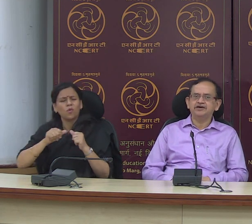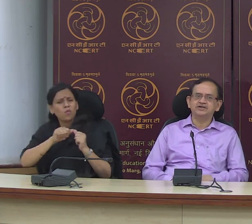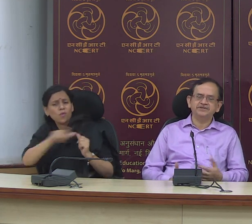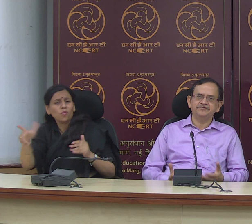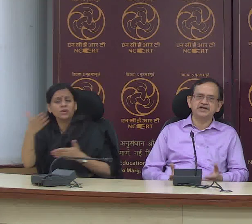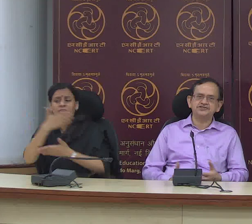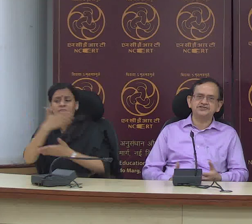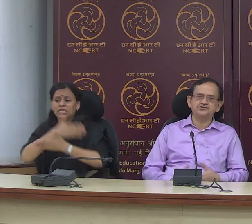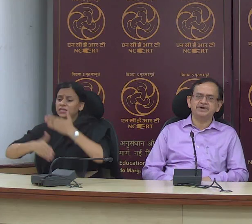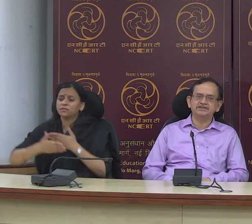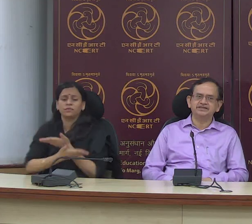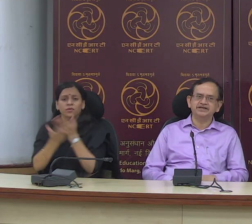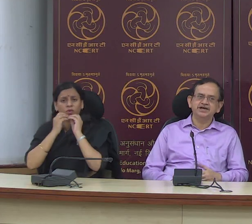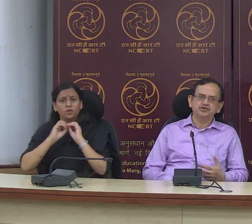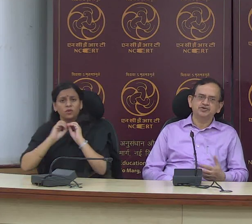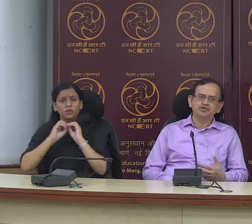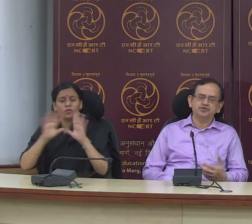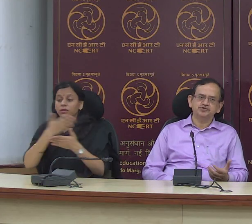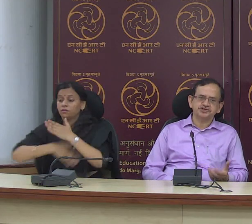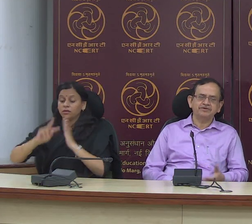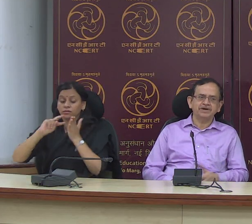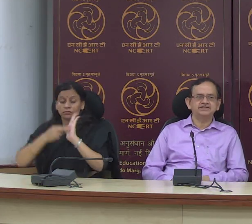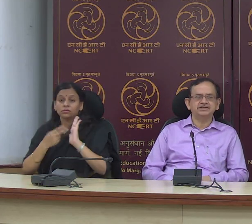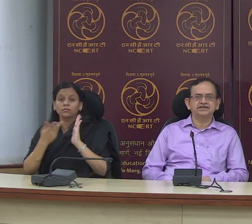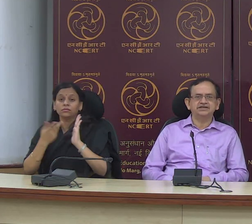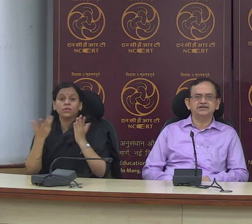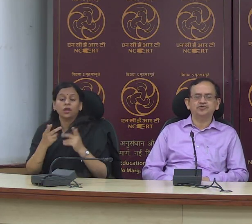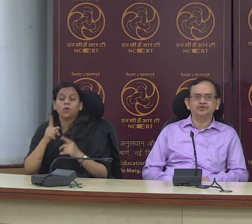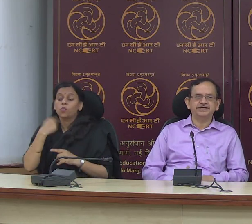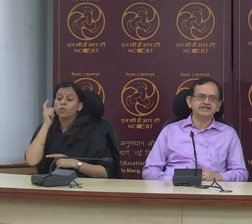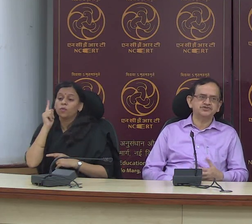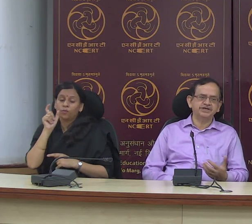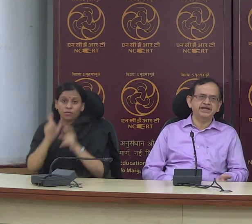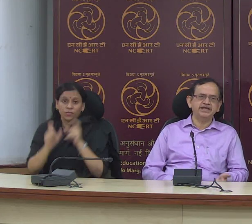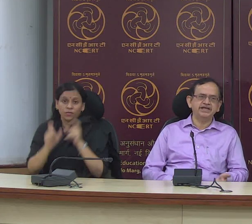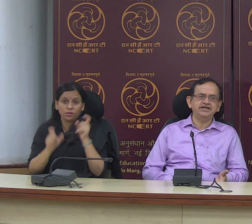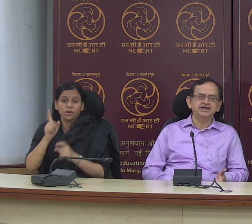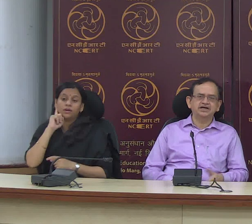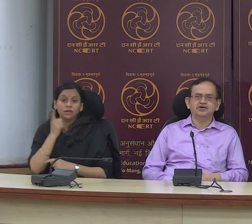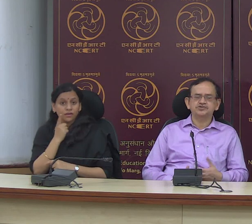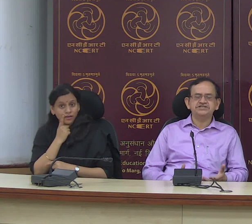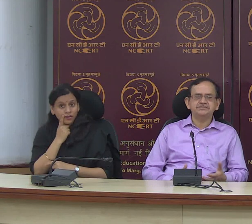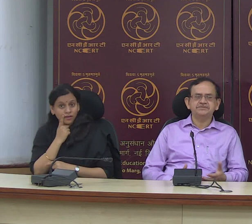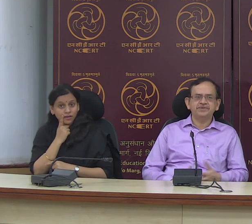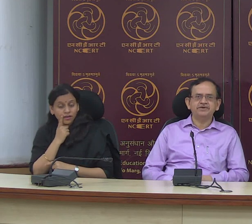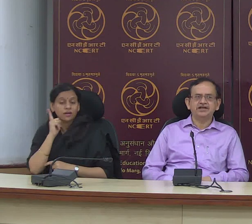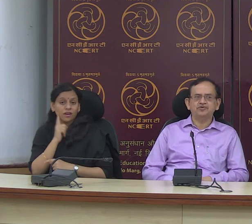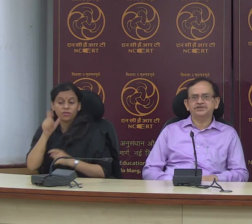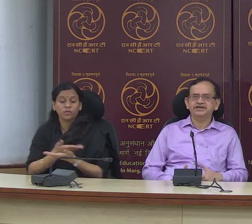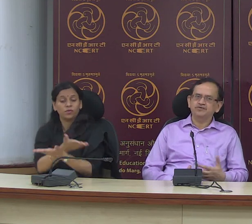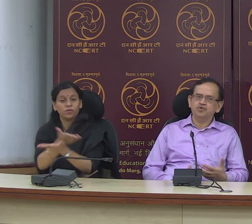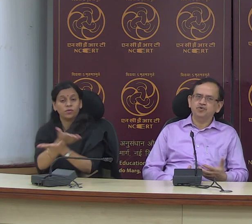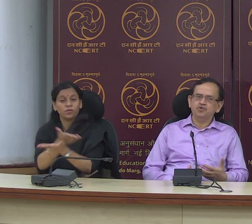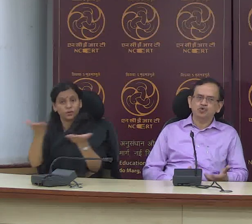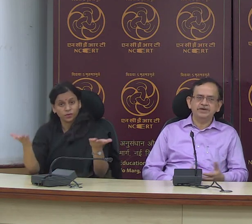लिए है, और जब हम दिव्यांगजनों की बात करते हैं तो जो श्रवण बाधित लोग होते हैं, जैसे जो हियरिंग और स्पीच इम्पेयरमेंट वाले लोग